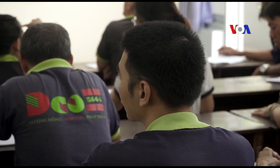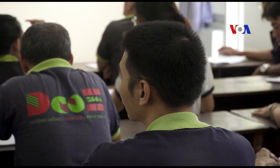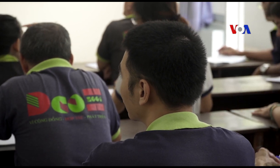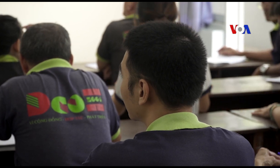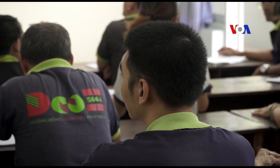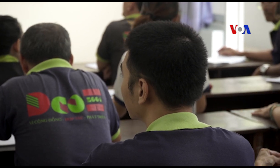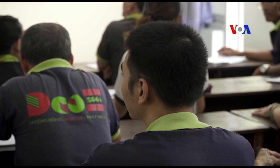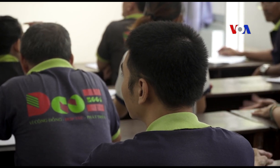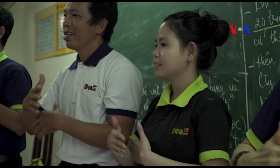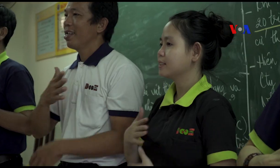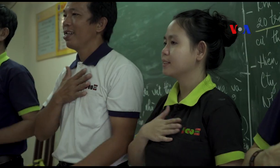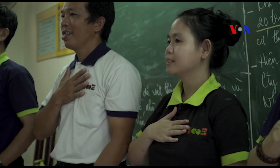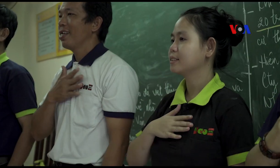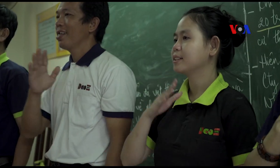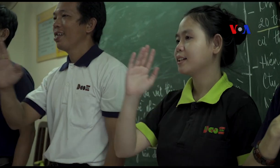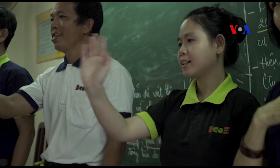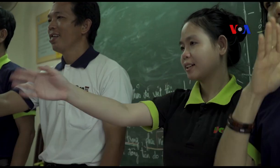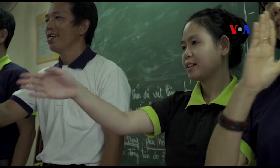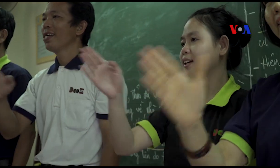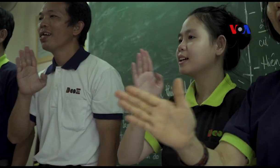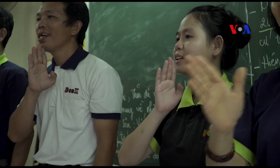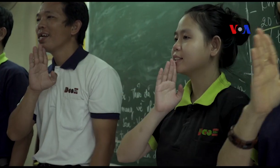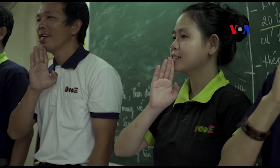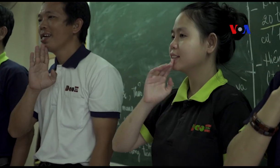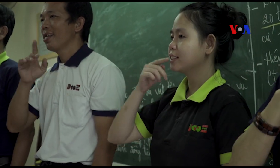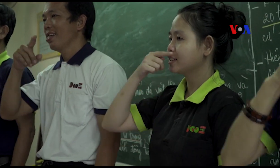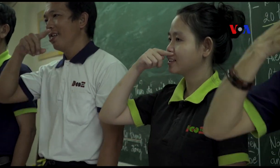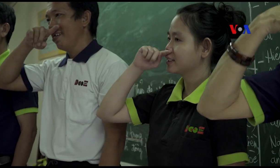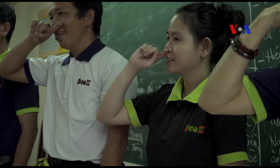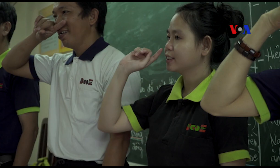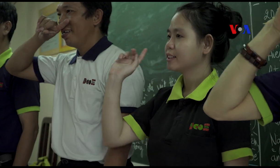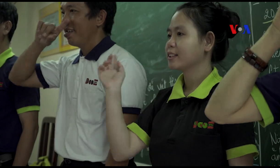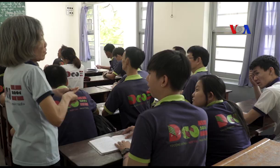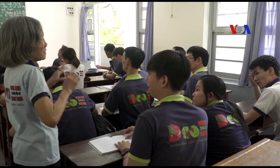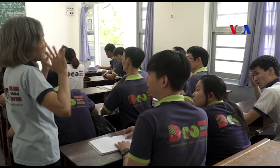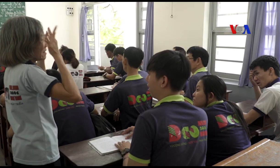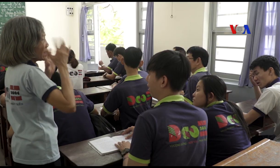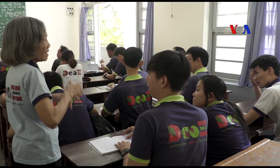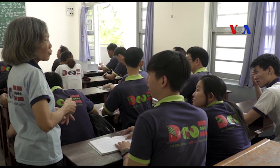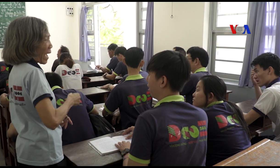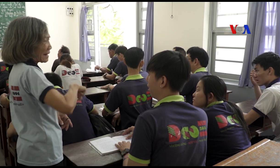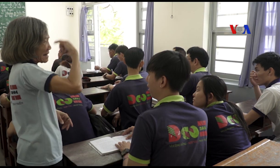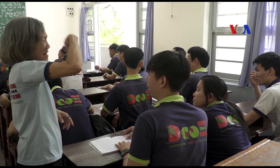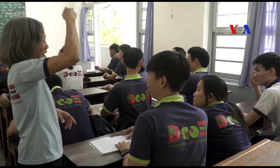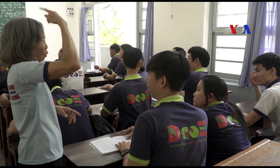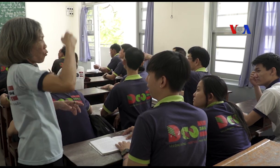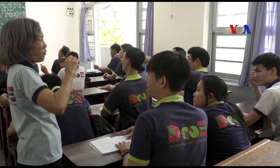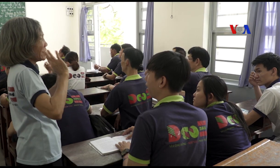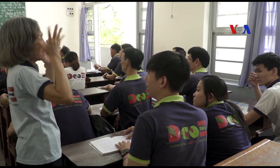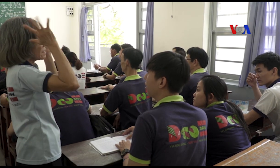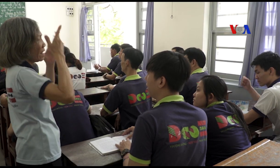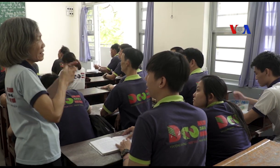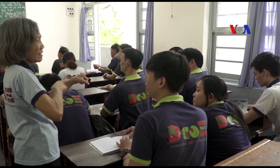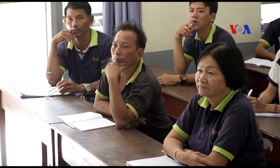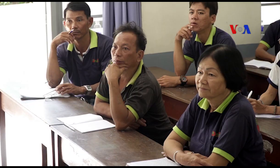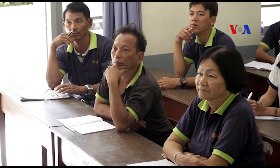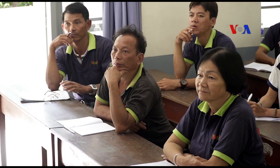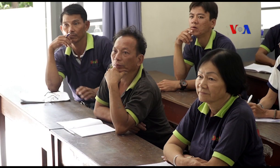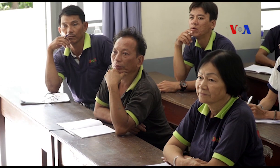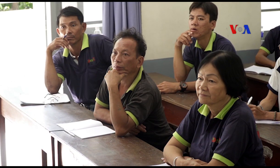mà chỉ bằng những cái quơ tay và cử chỉ khi giao tiếp. Nhưng nó lại không đơn thuần chỉ là một lớp học cho những học viên khiếm thính như nhiều lớp học